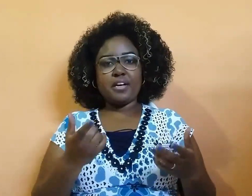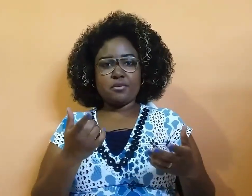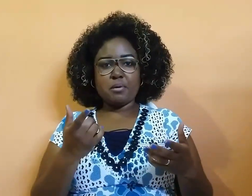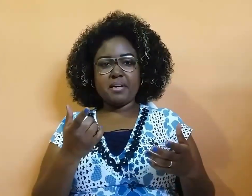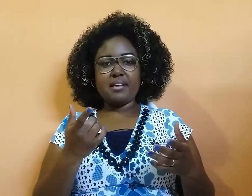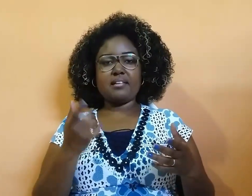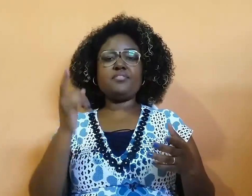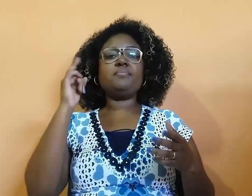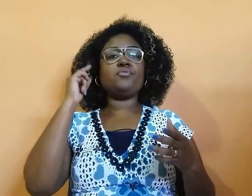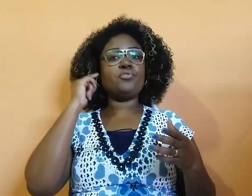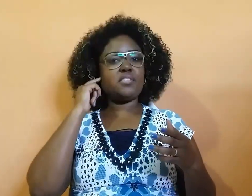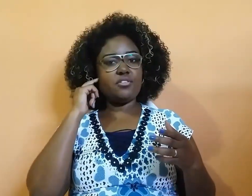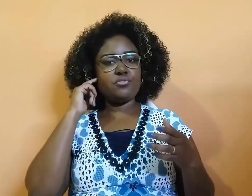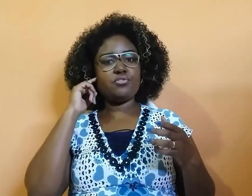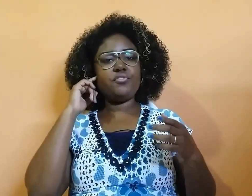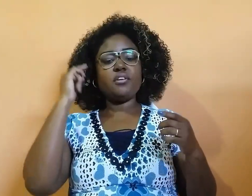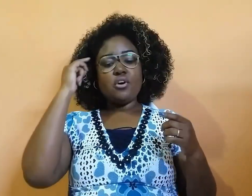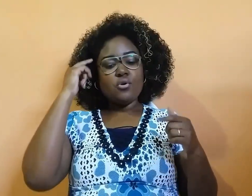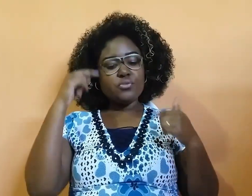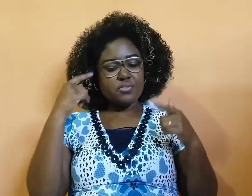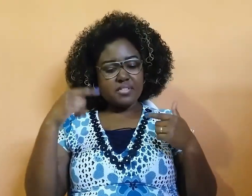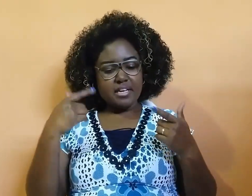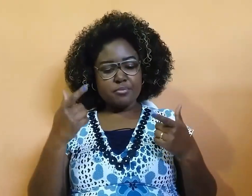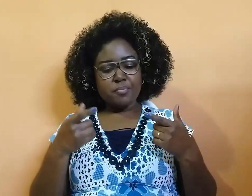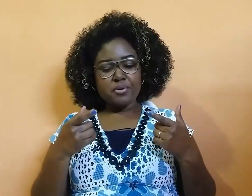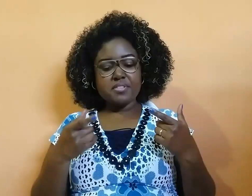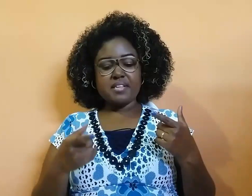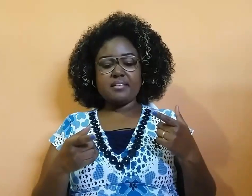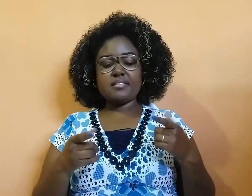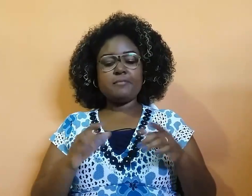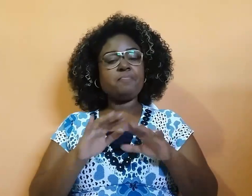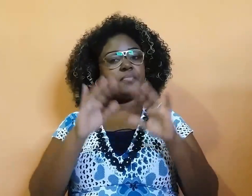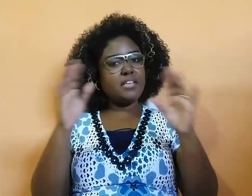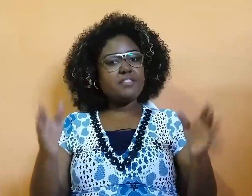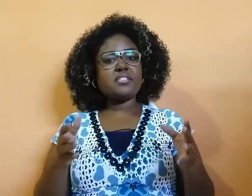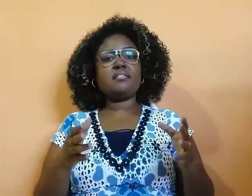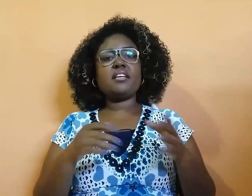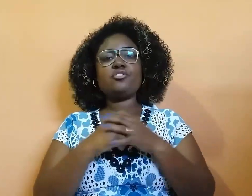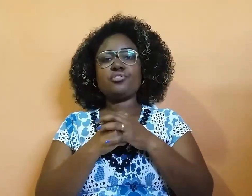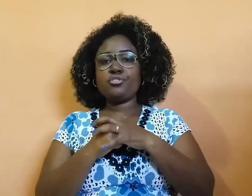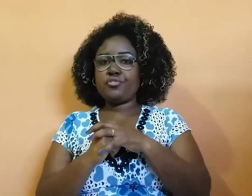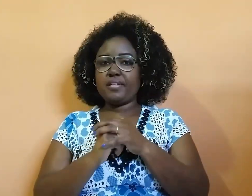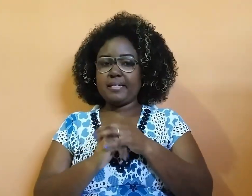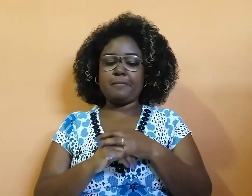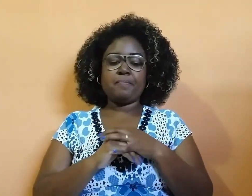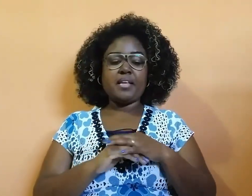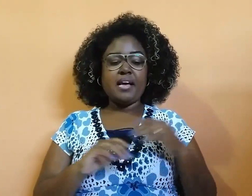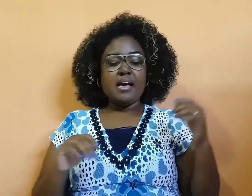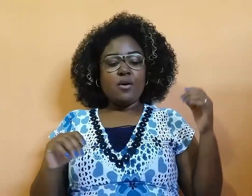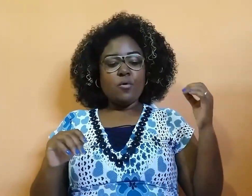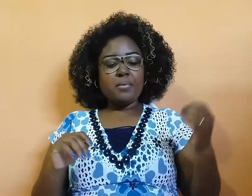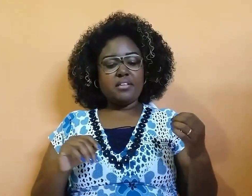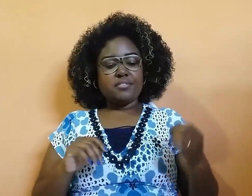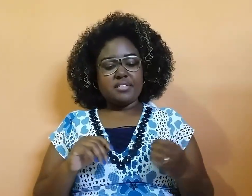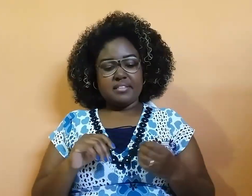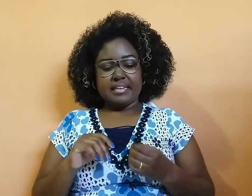falo uma palavra você ouve o seu cérebro processo e ela não entende o que eu te falei uma língua de sinais